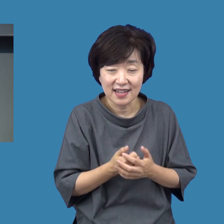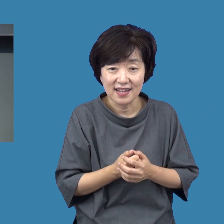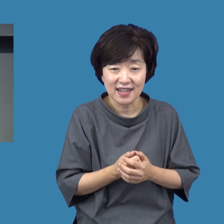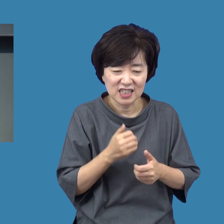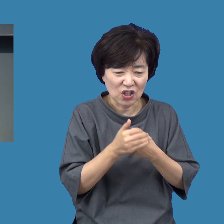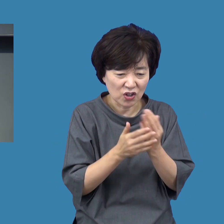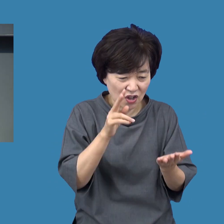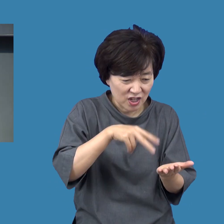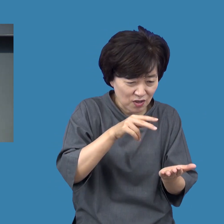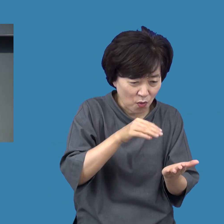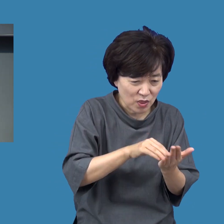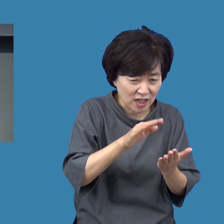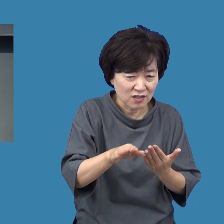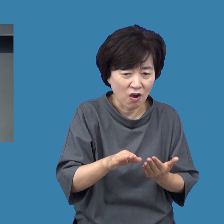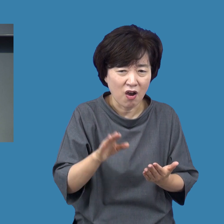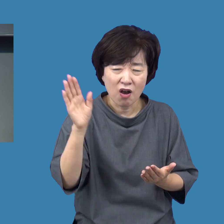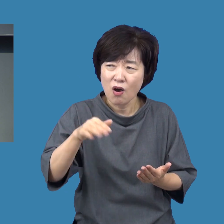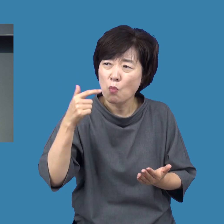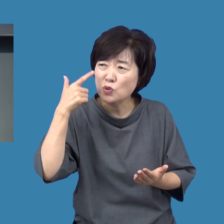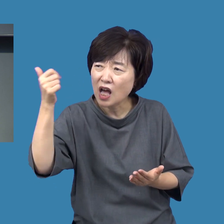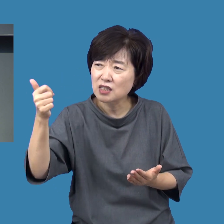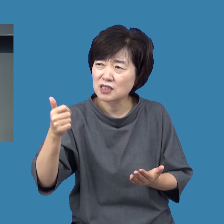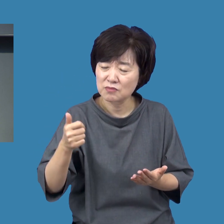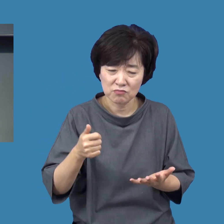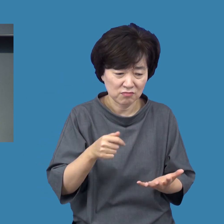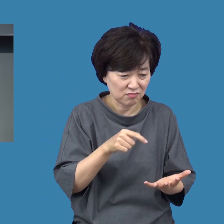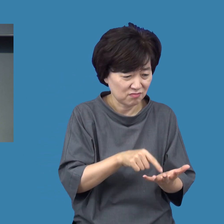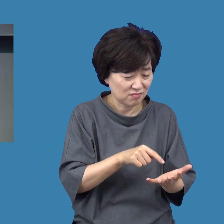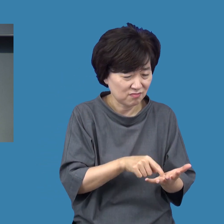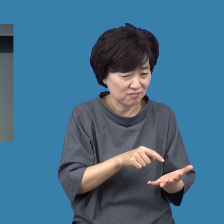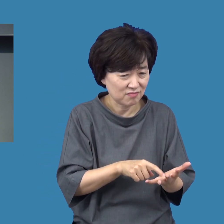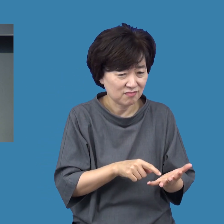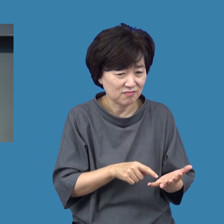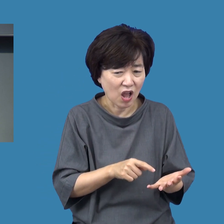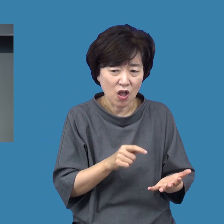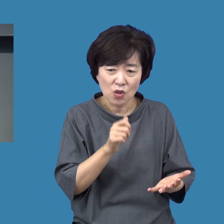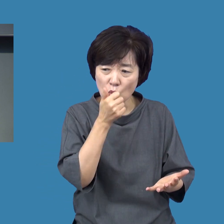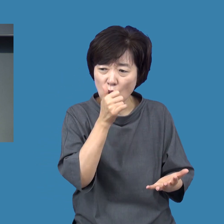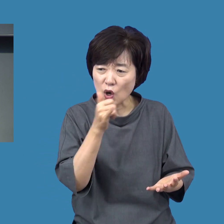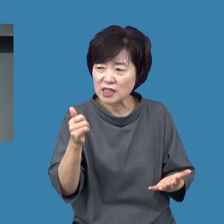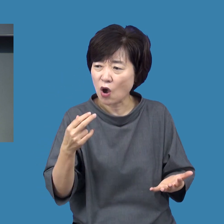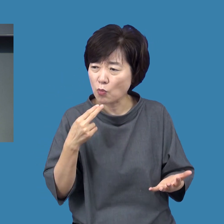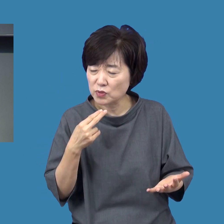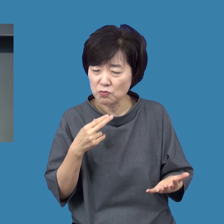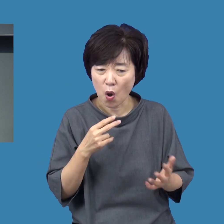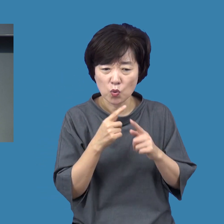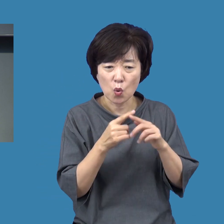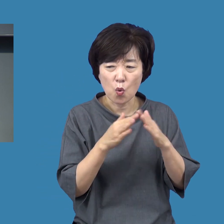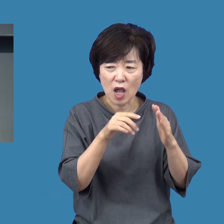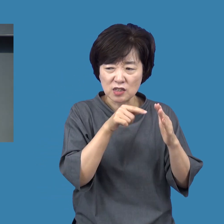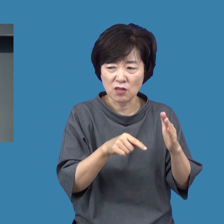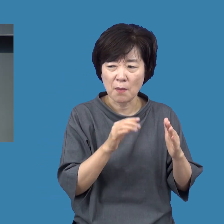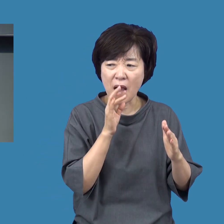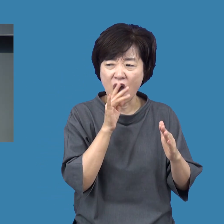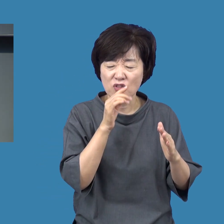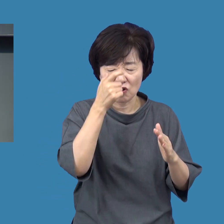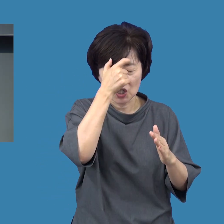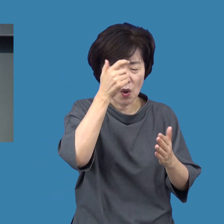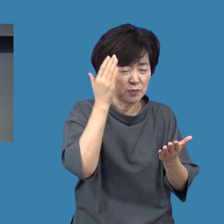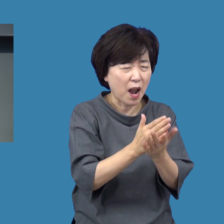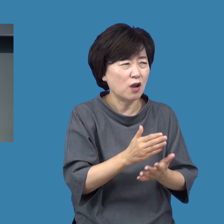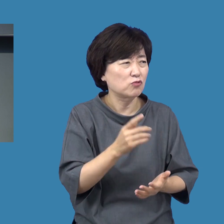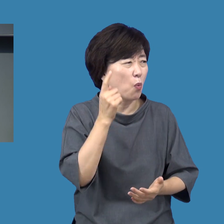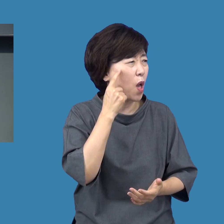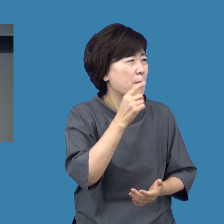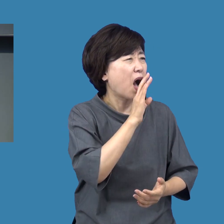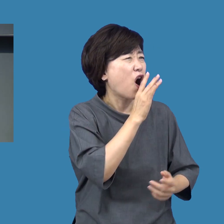나서 아니 목사님 성경에 보면 분명히 통역하는 자가 없으면 교회에서는 방언으로 하지 말라 그랬는데 왜?